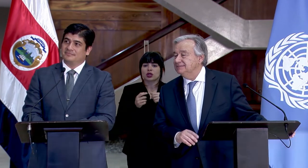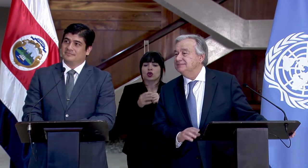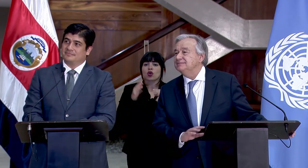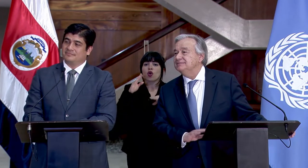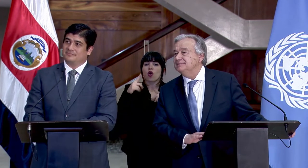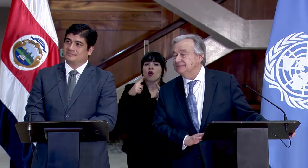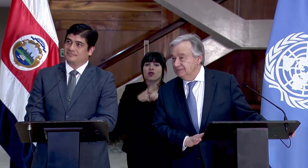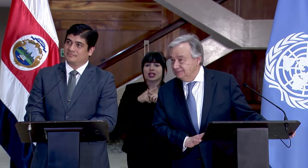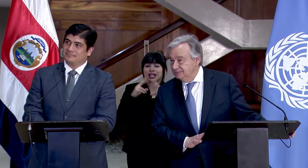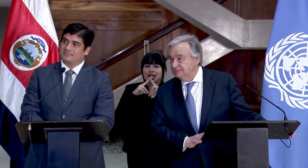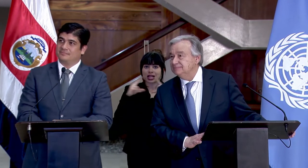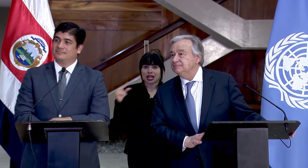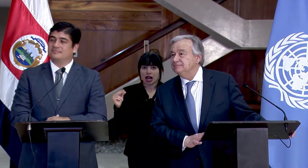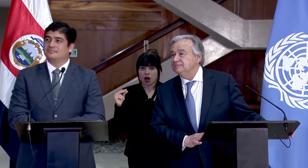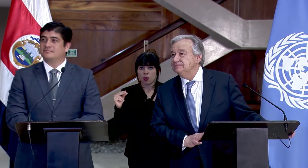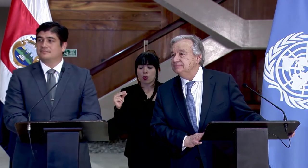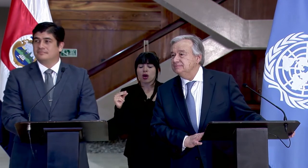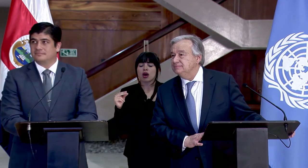sobre el conflicto con Nicaragua.